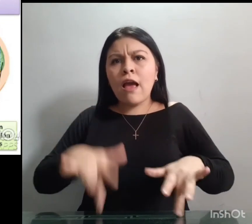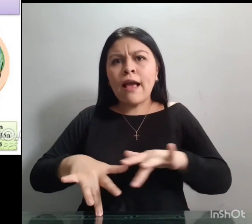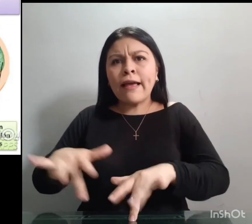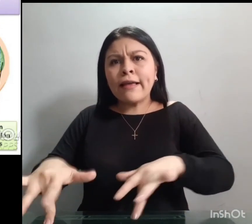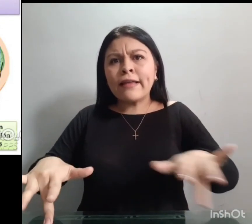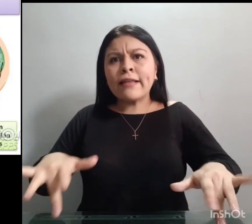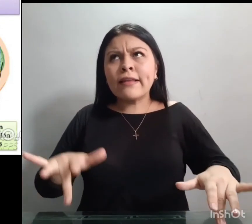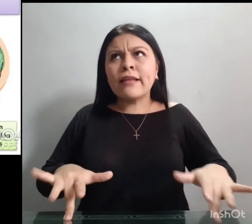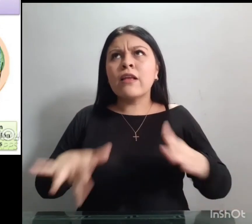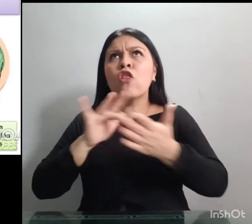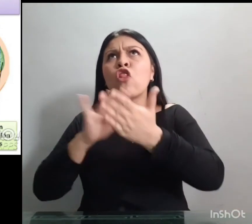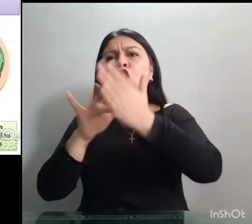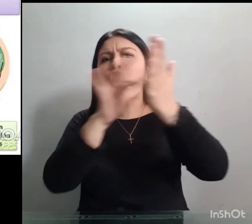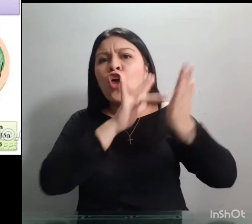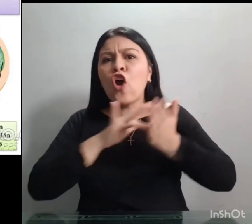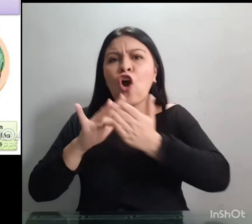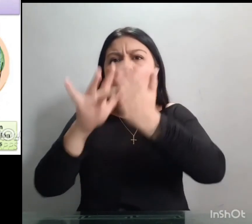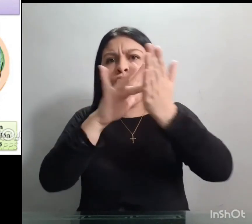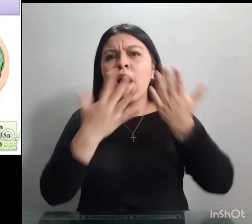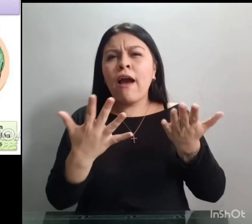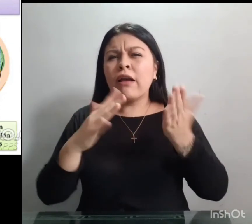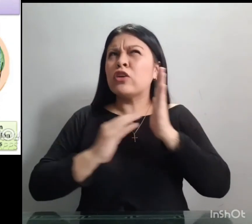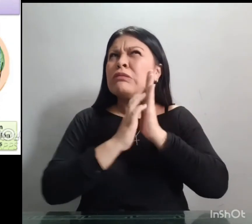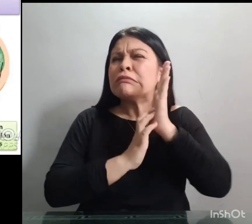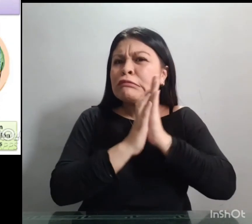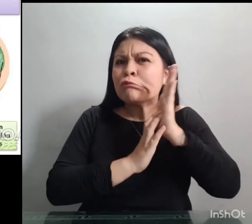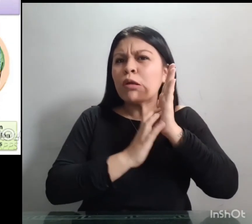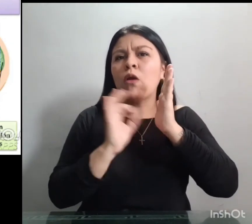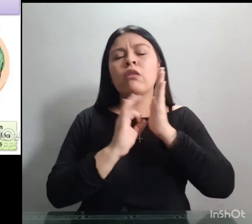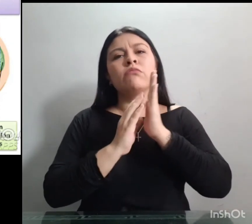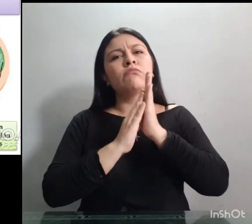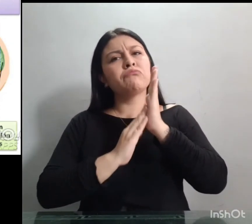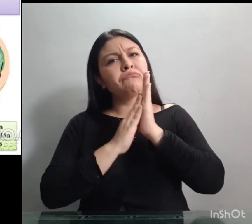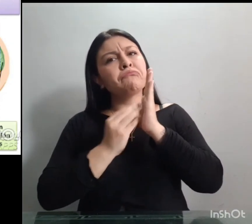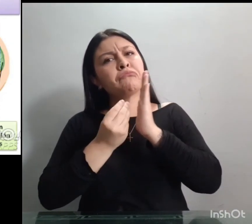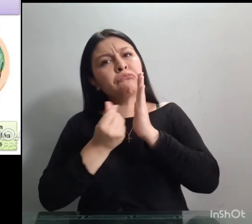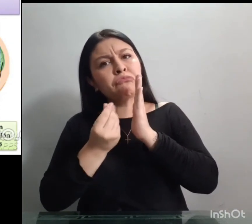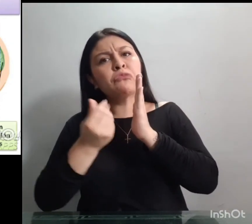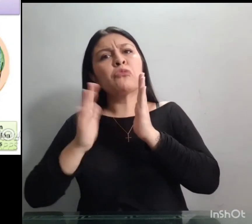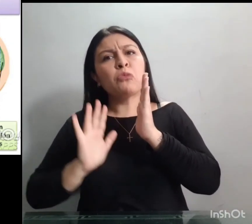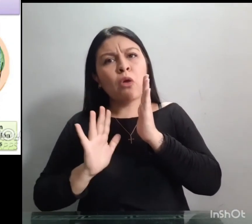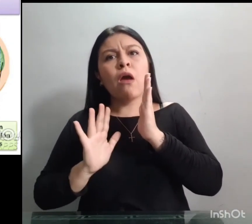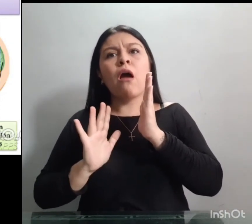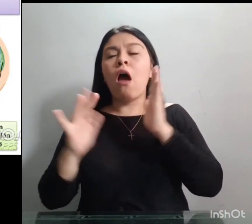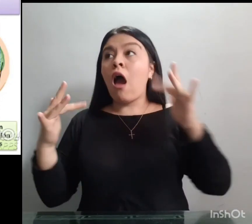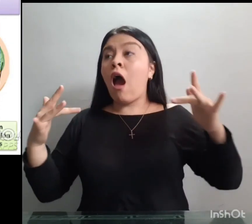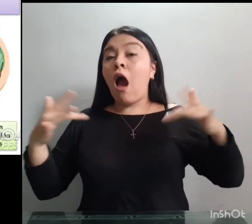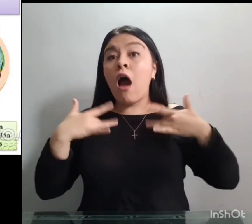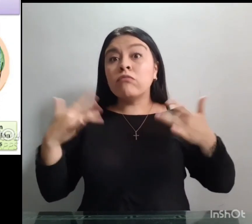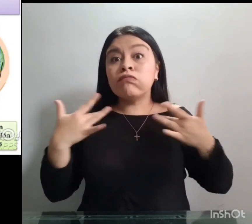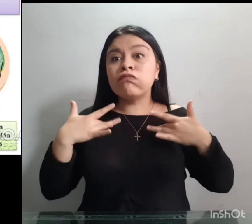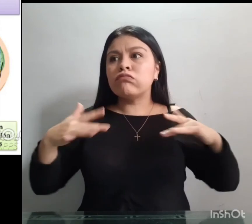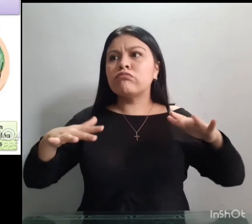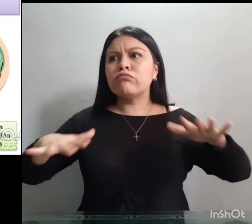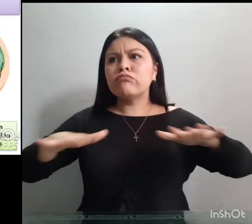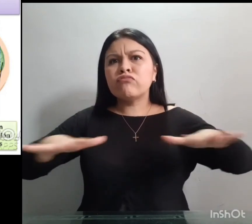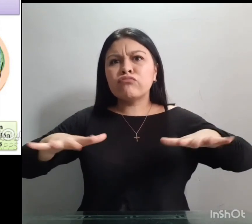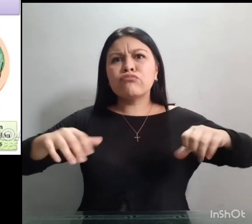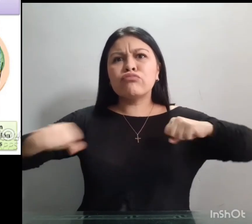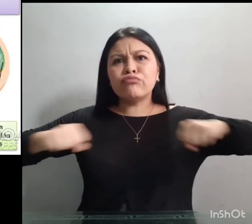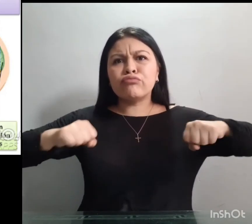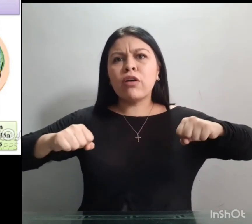las texturas, si algo es áspero, si algo es suave, o percibir las vibraciones del piso o de